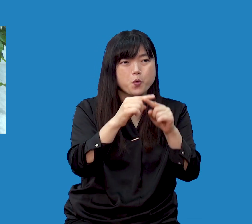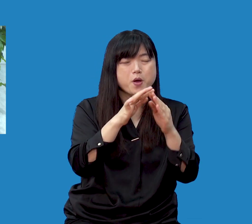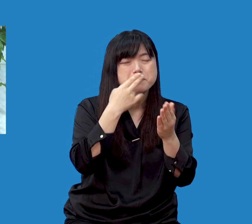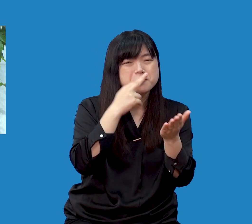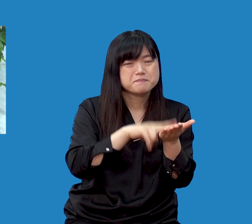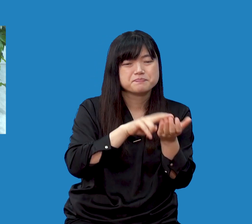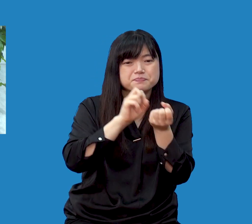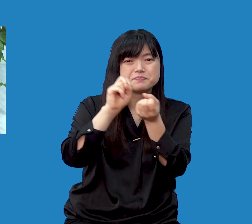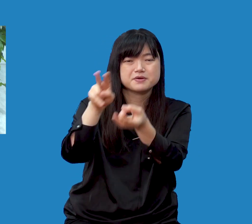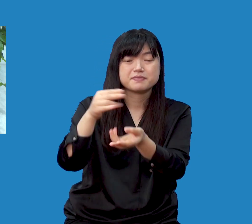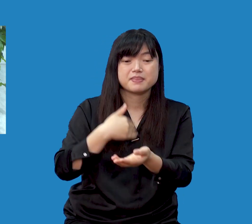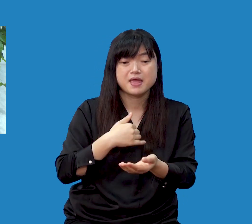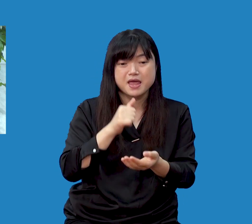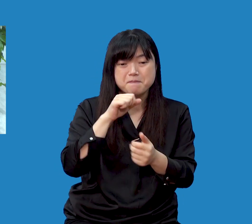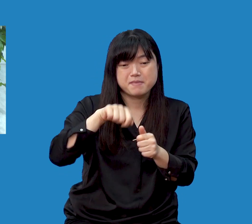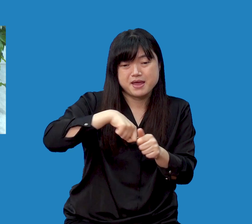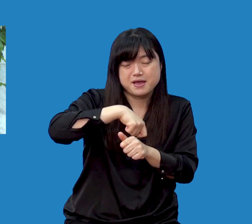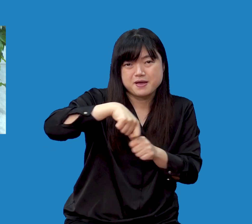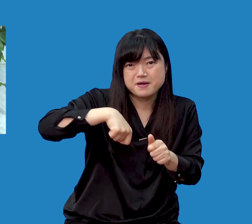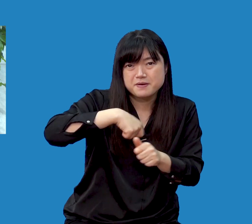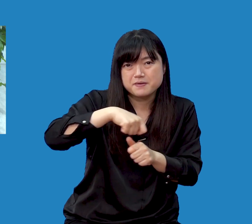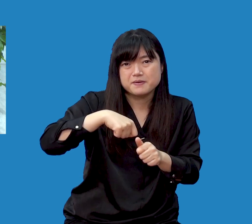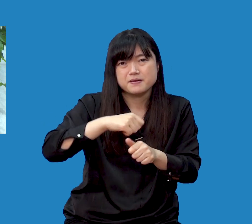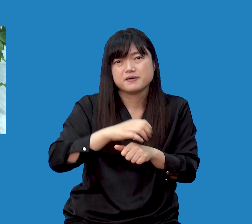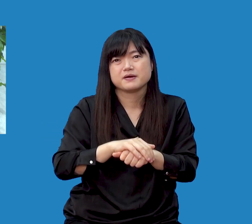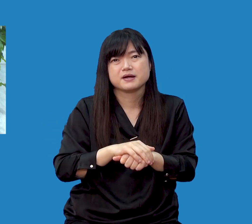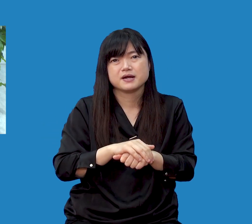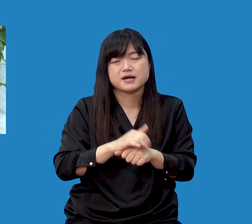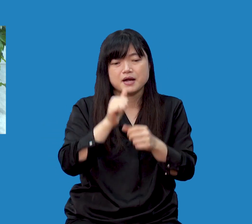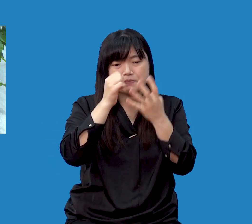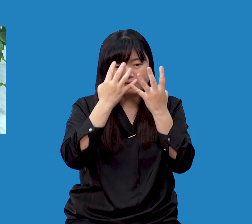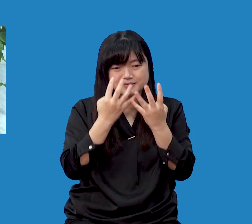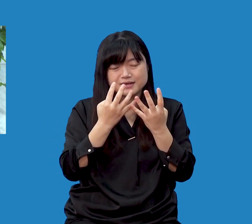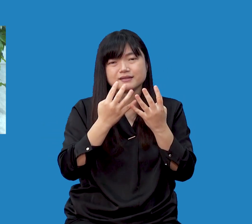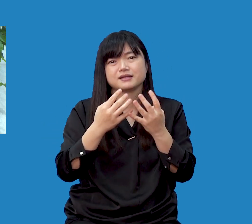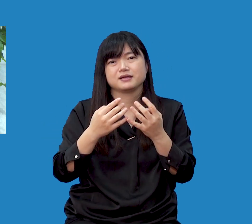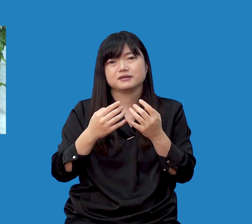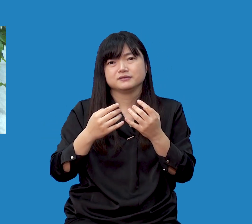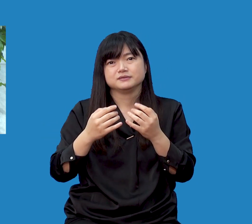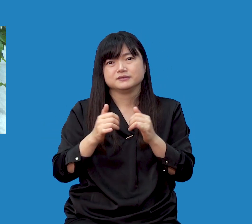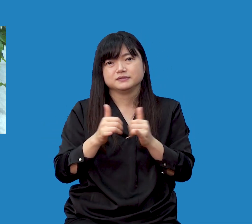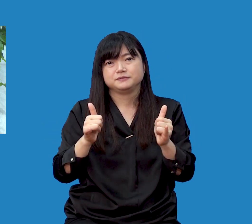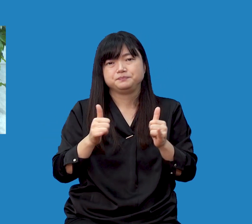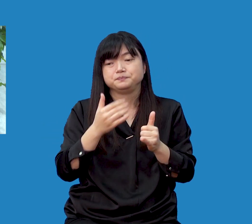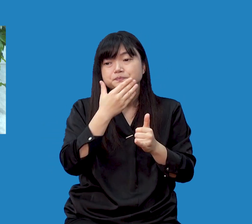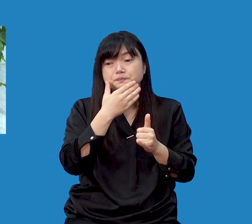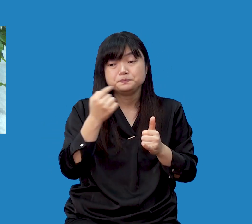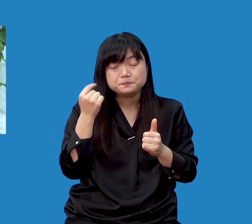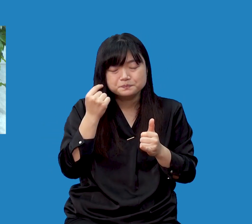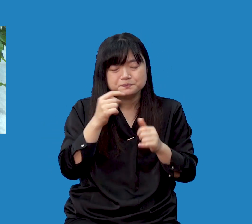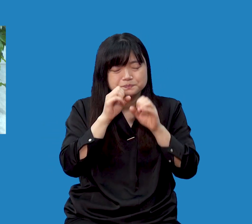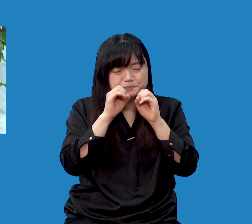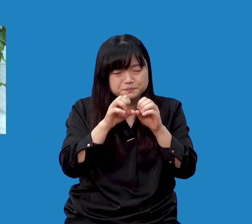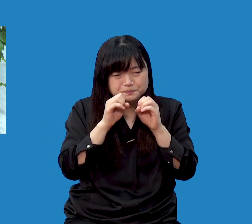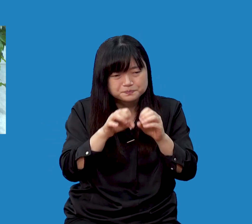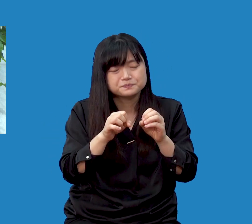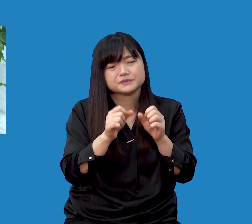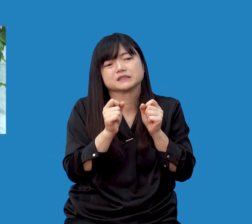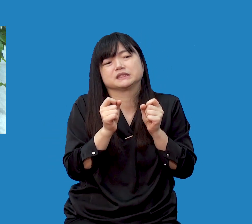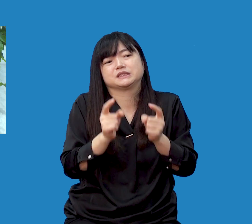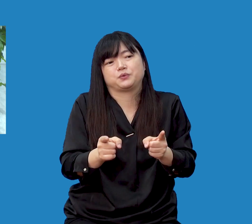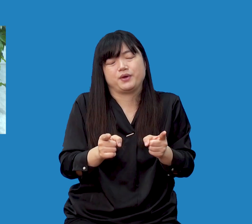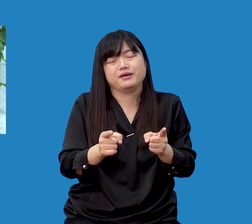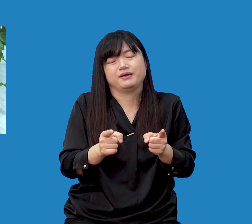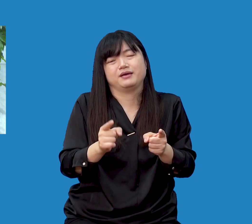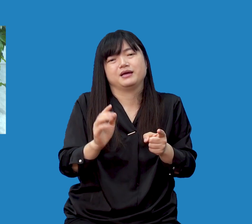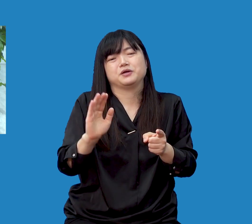매임이 시위대 안과 감옥들 안에 있는 여러 사람들에게 복음이 전파되는 기회가